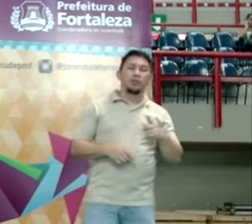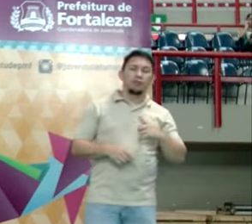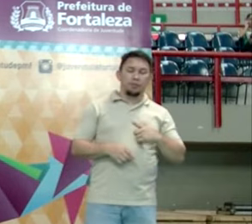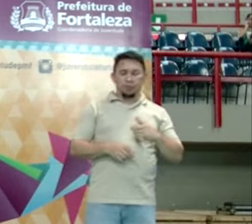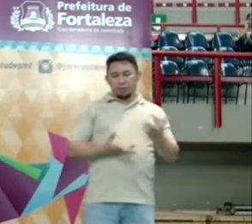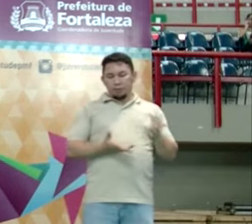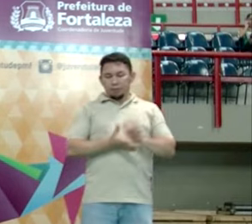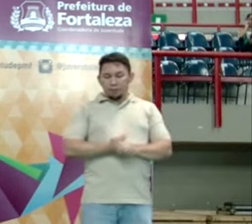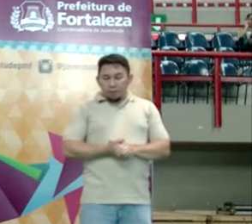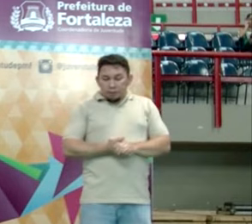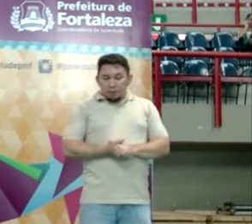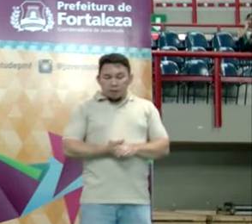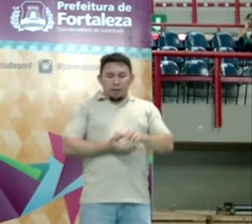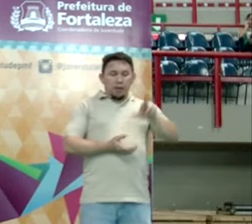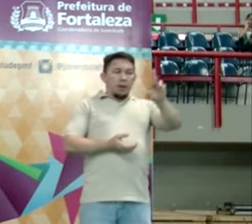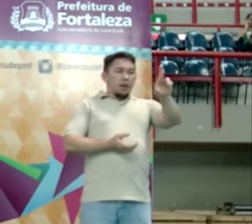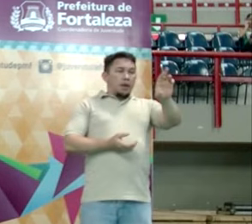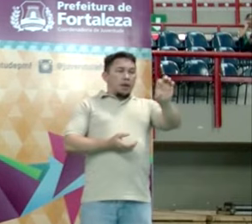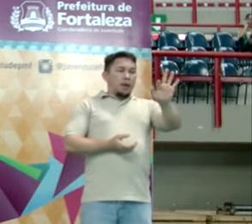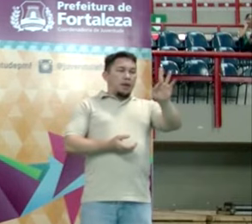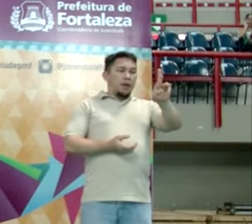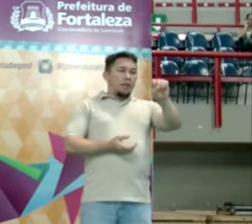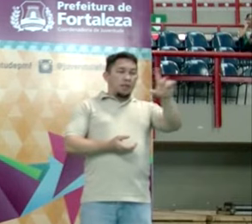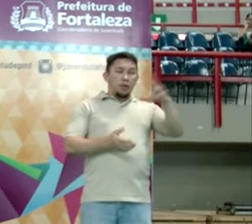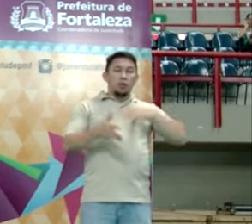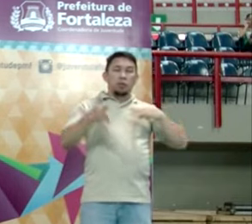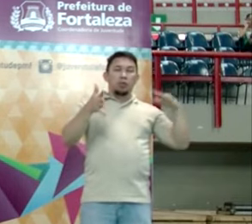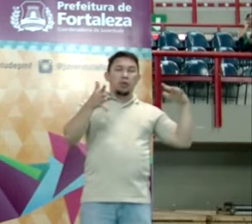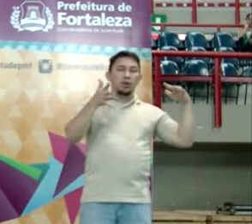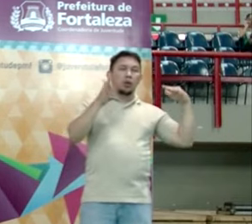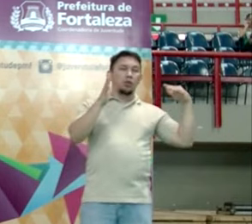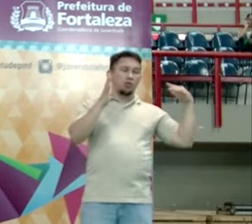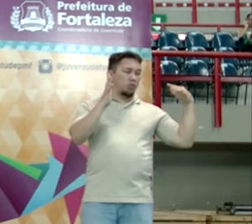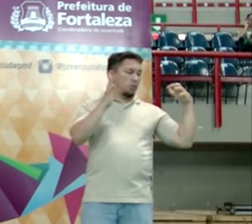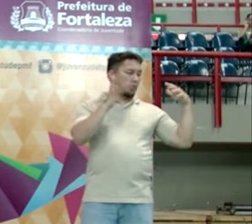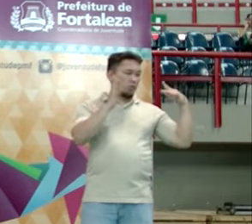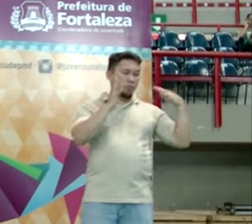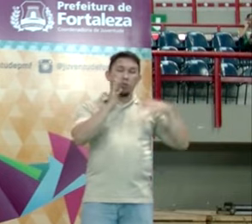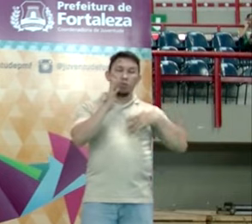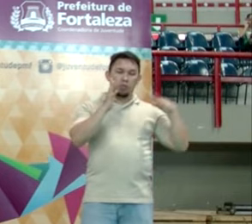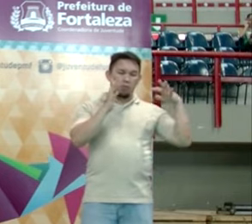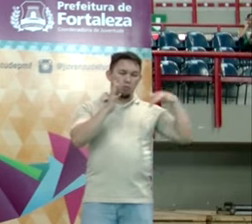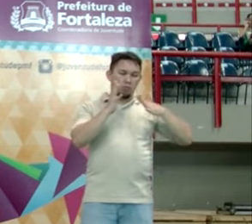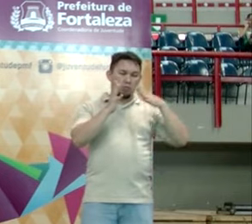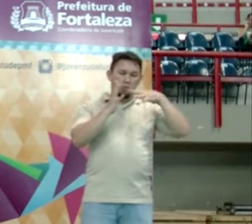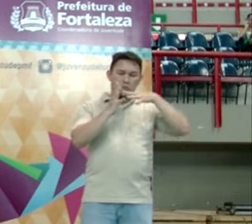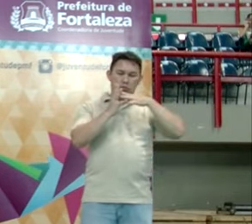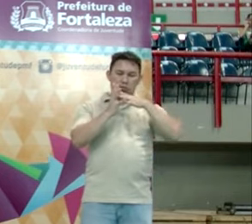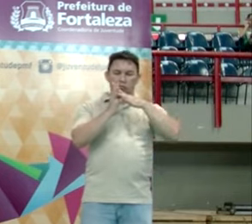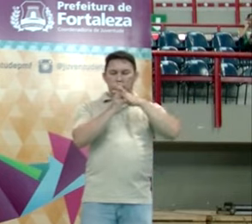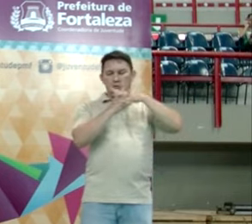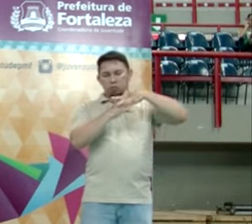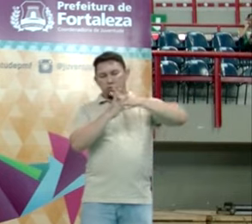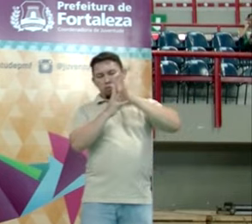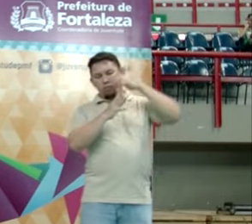quê? Porque o som atravessou a parede. Então botem na